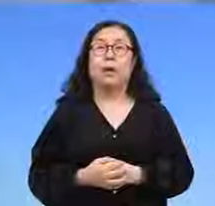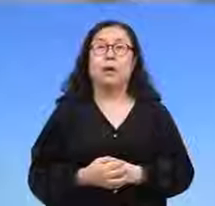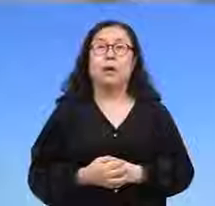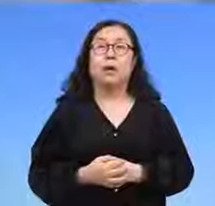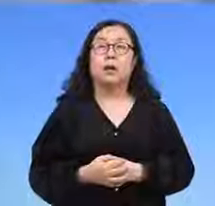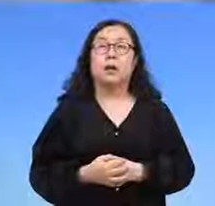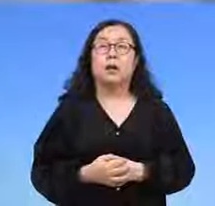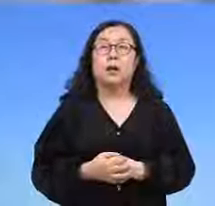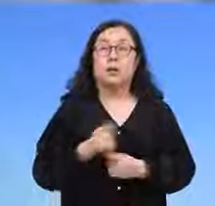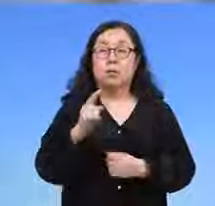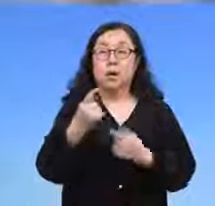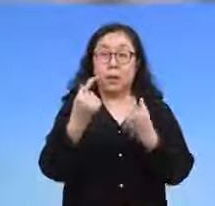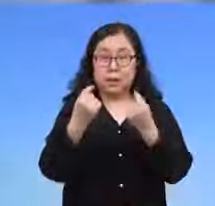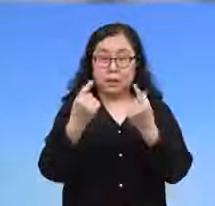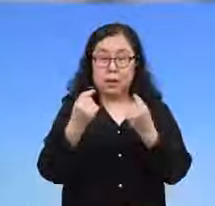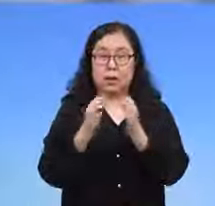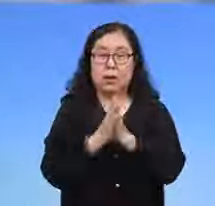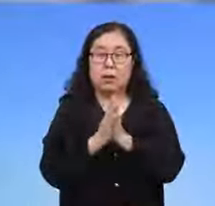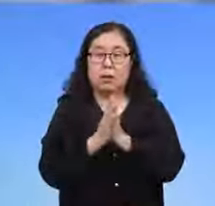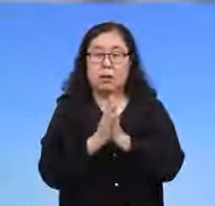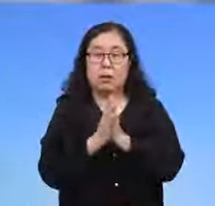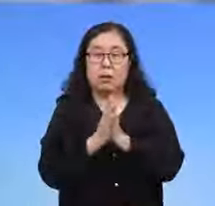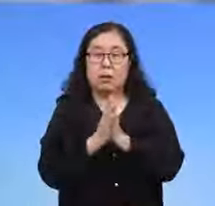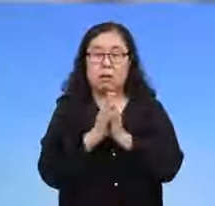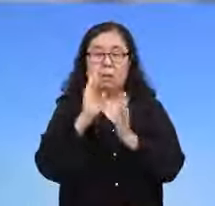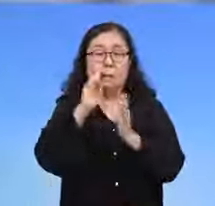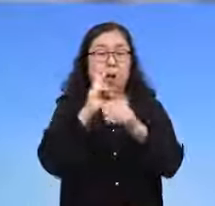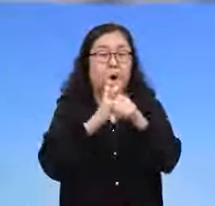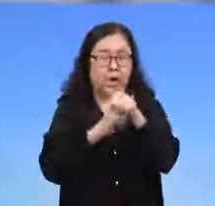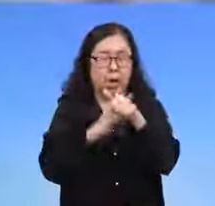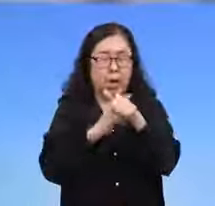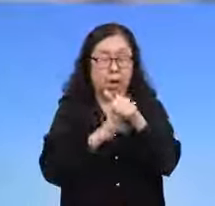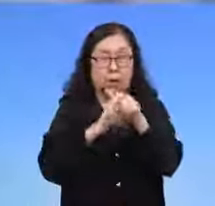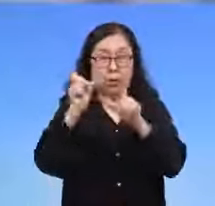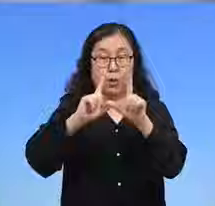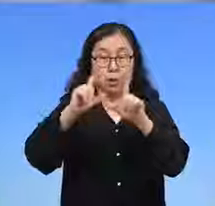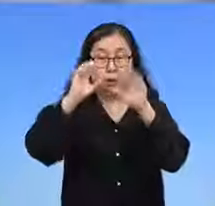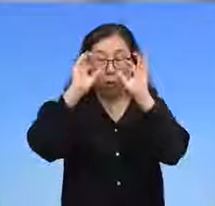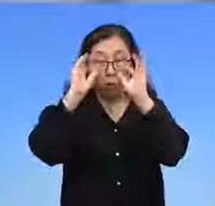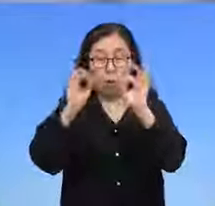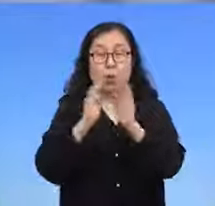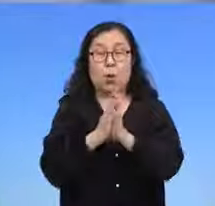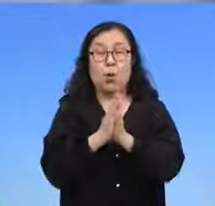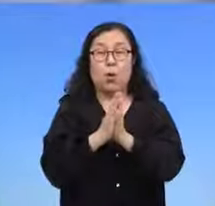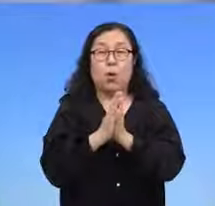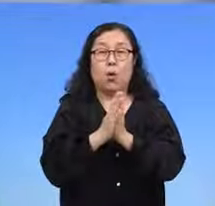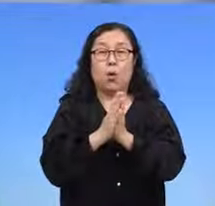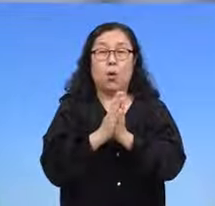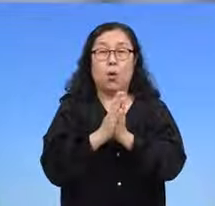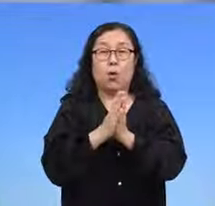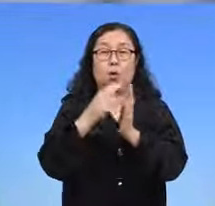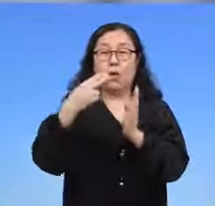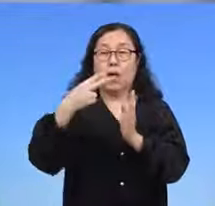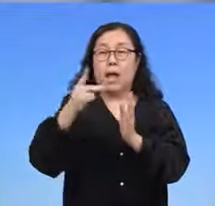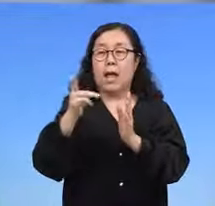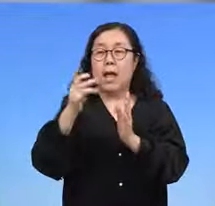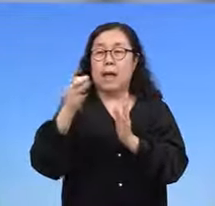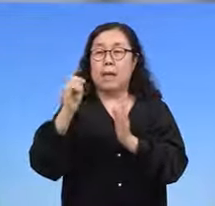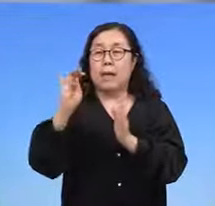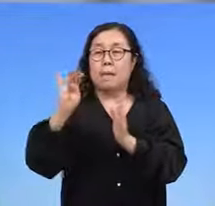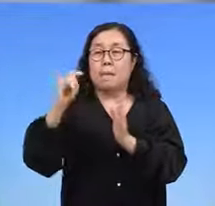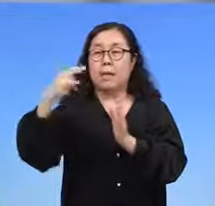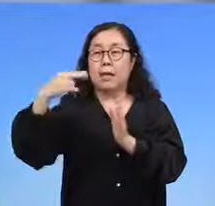제가 이런 바울 일행의 모습을 보면서 그 예전에 읽었던 데이비드 깁슨이 쓴 인생 전도서를